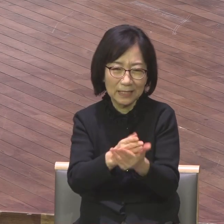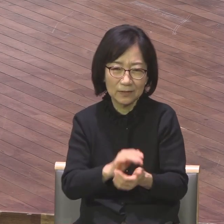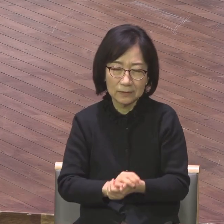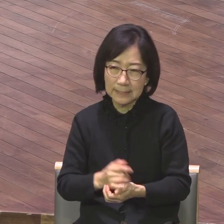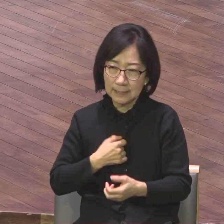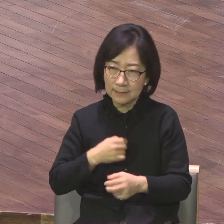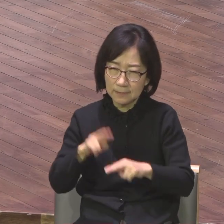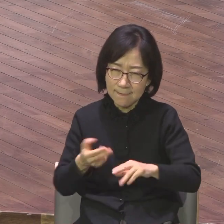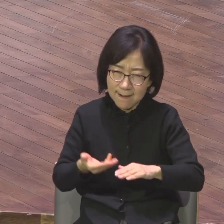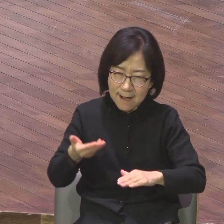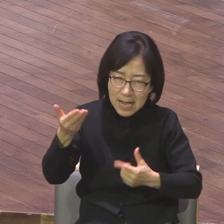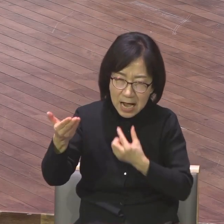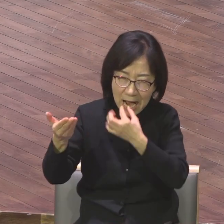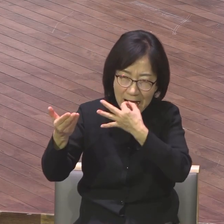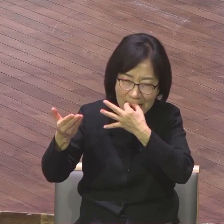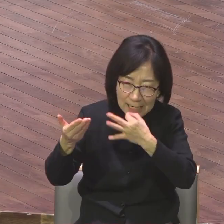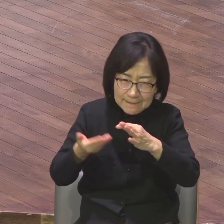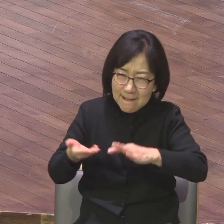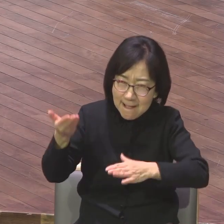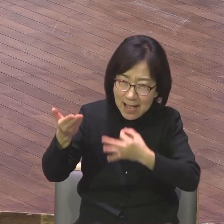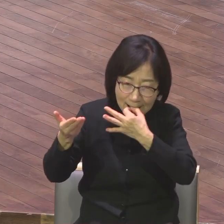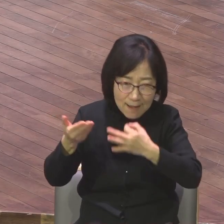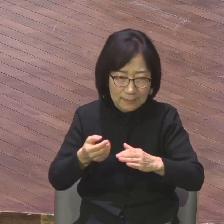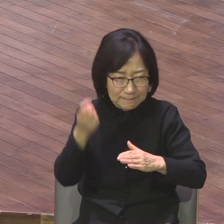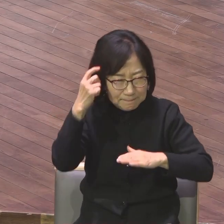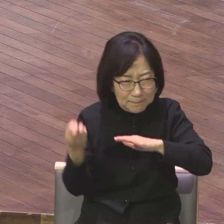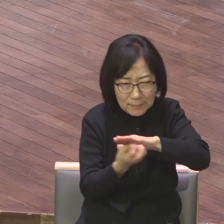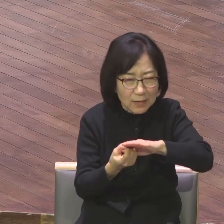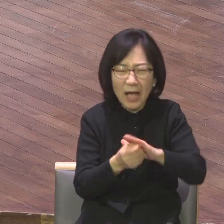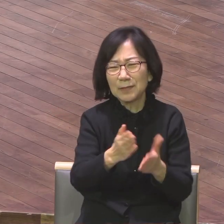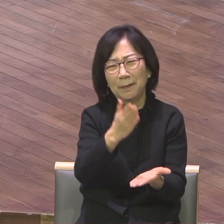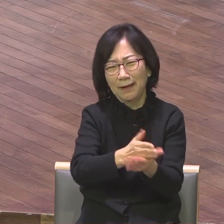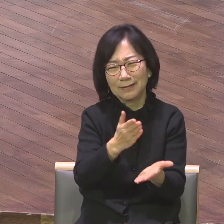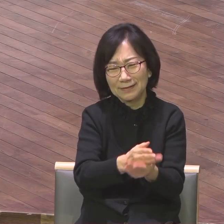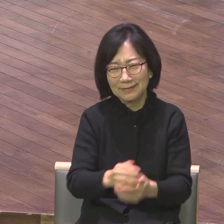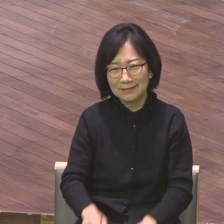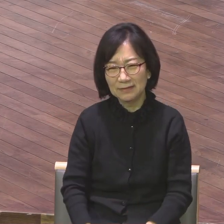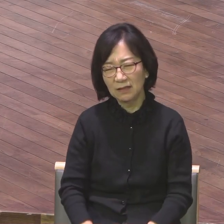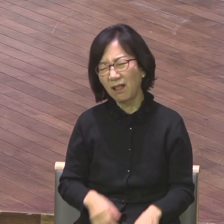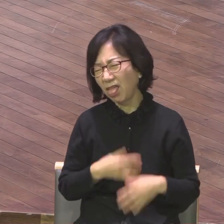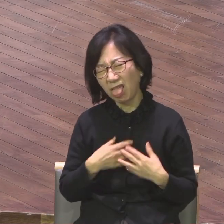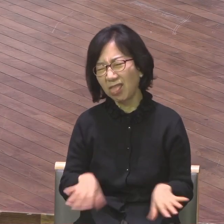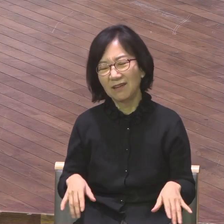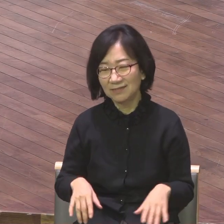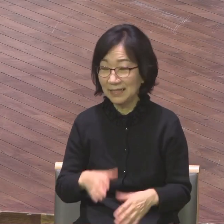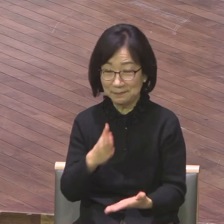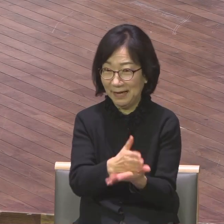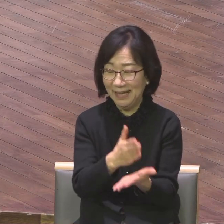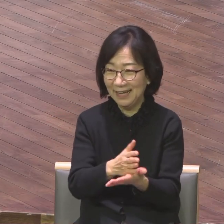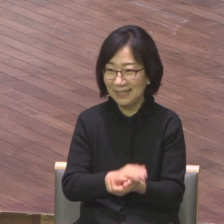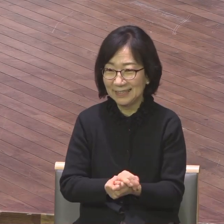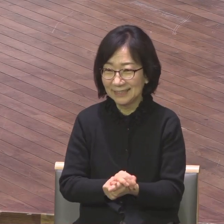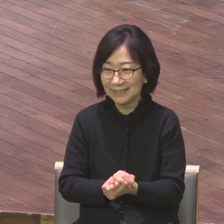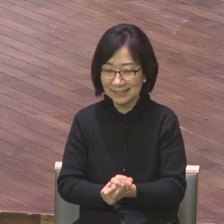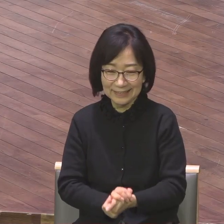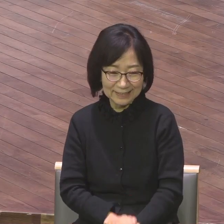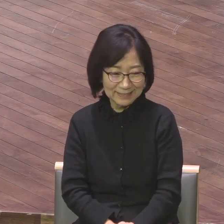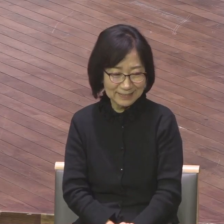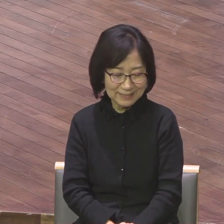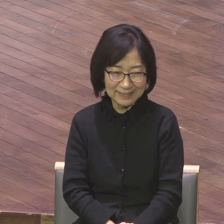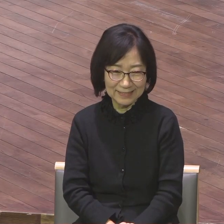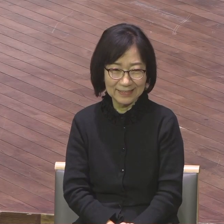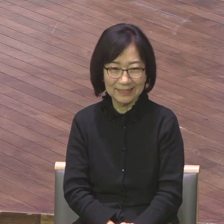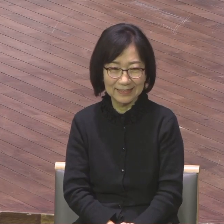굴리지 마세요. 그거 오래 못 갑니다. 피곤합니다, 인생. 어느 공동체든지 어느 단체 계급이